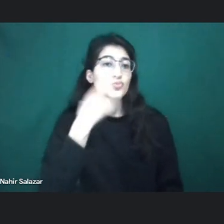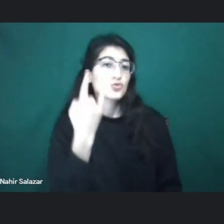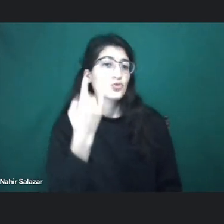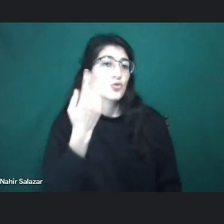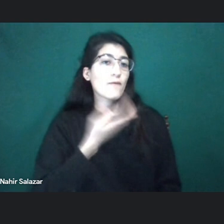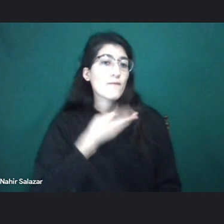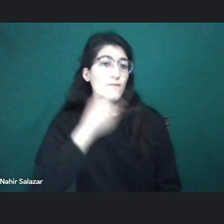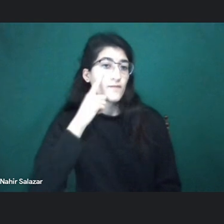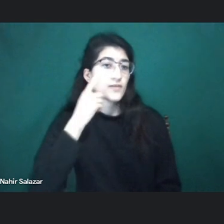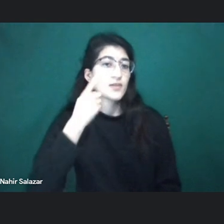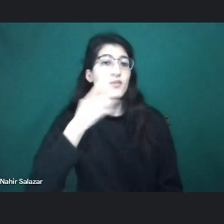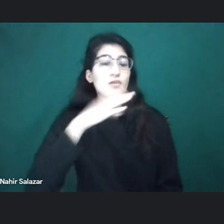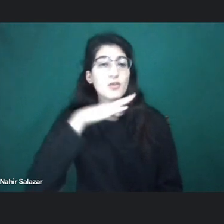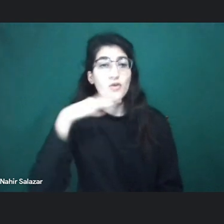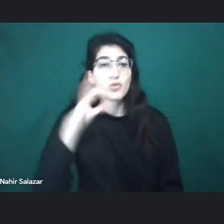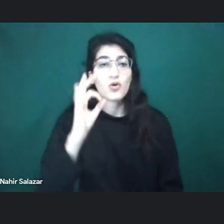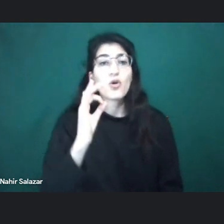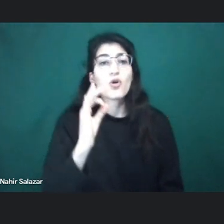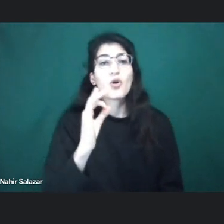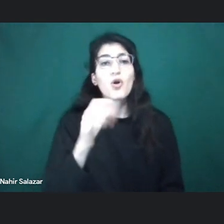Relationship.